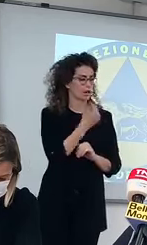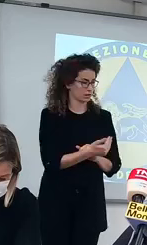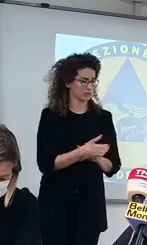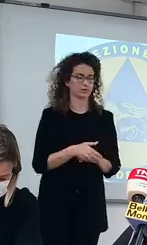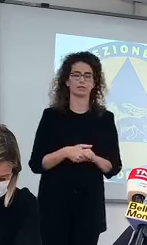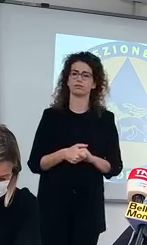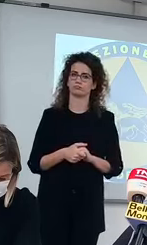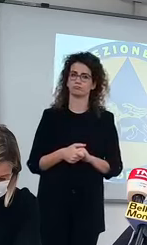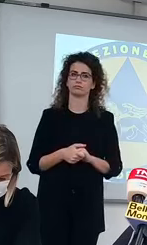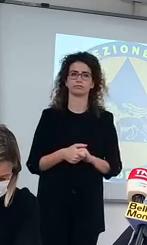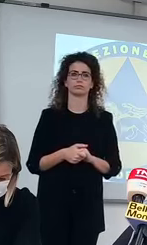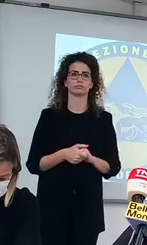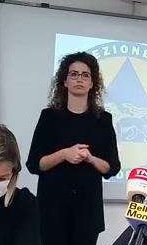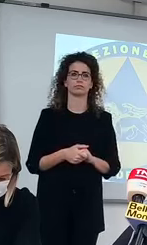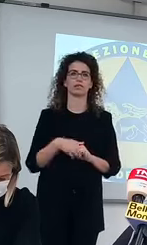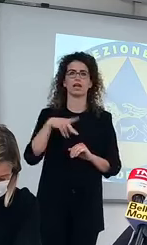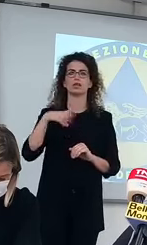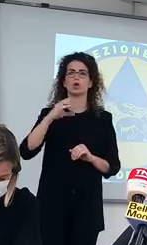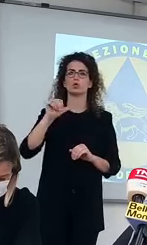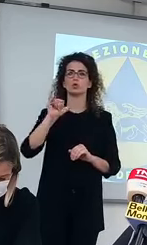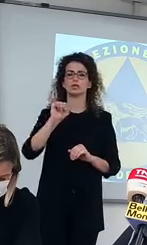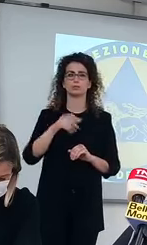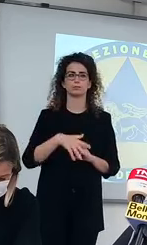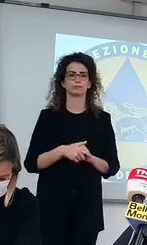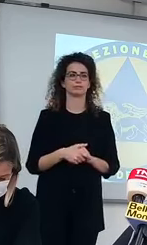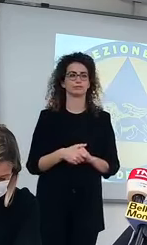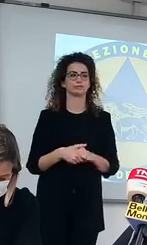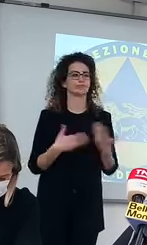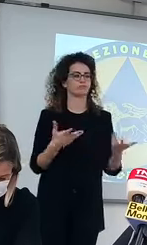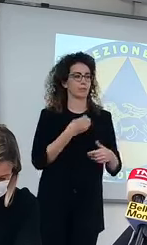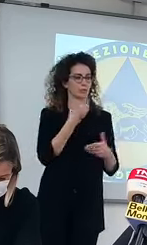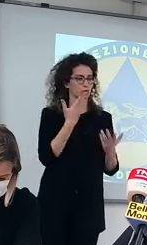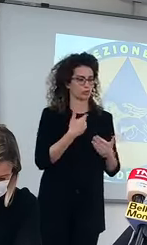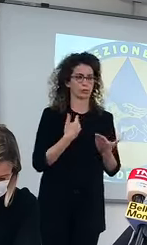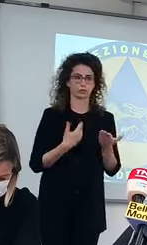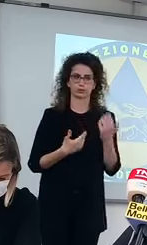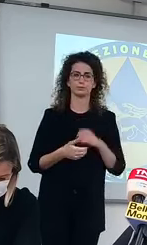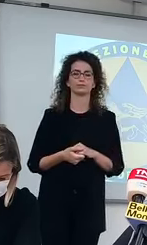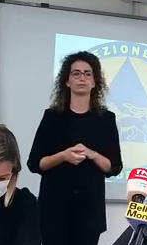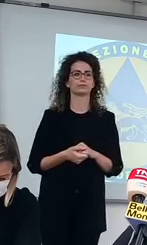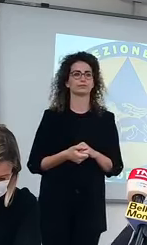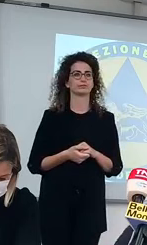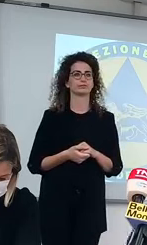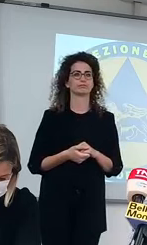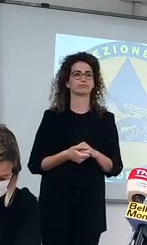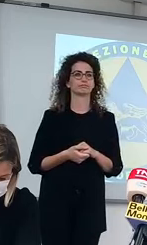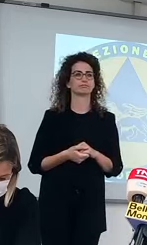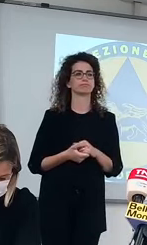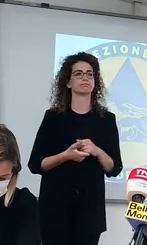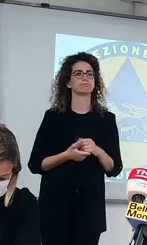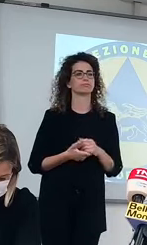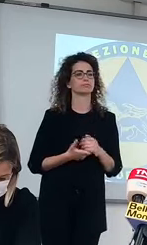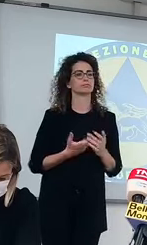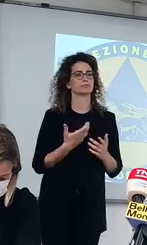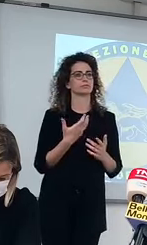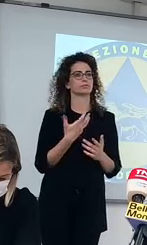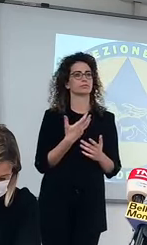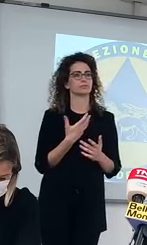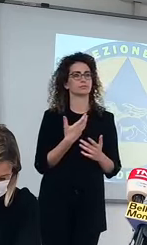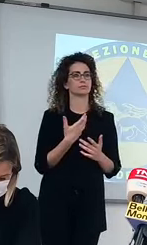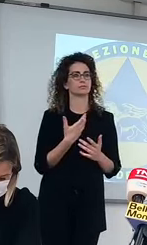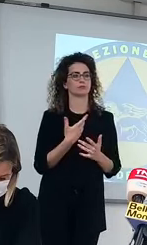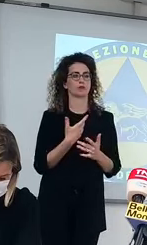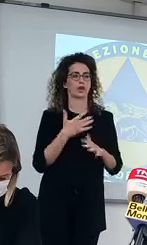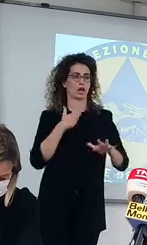Prego. Nicolussi. Eccomi, buongiorno. Buongiorno. Allora, le riporto intanto due